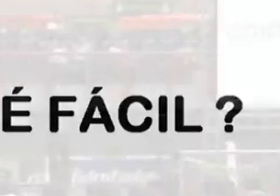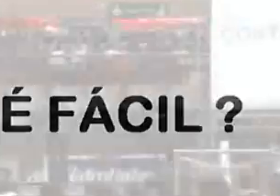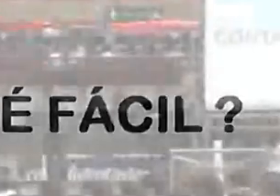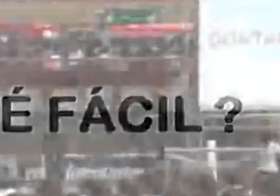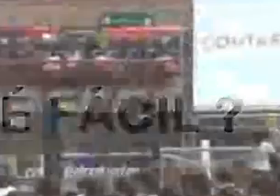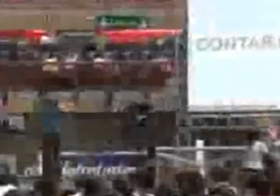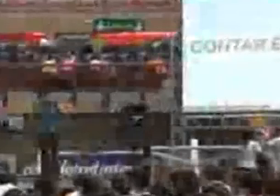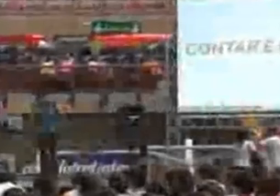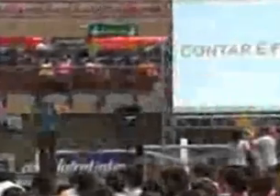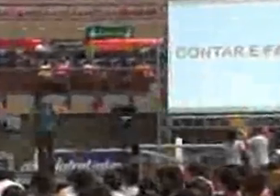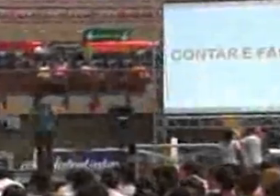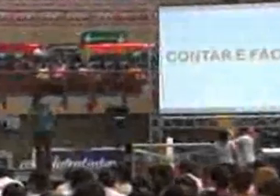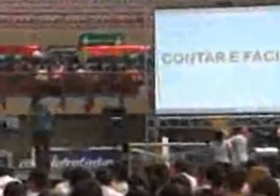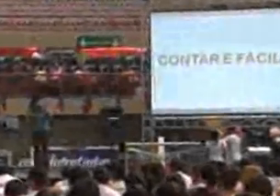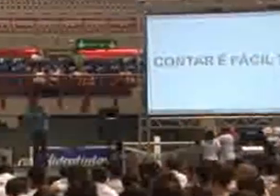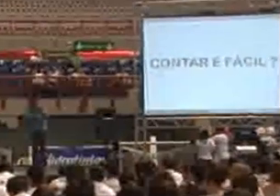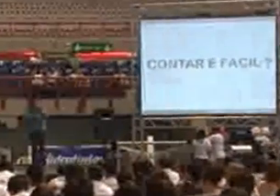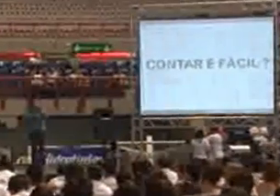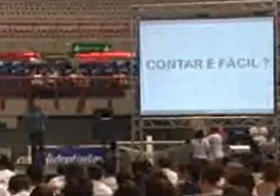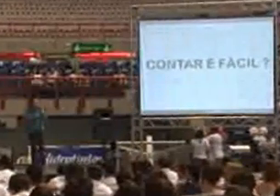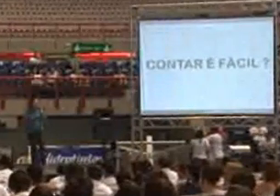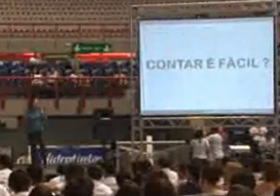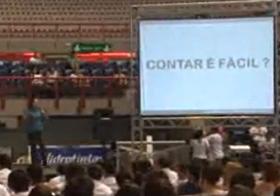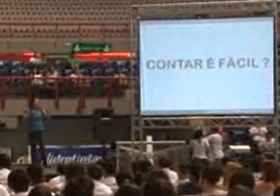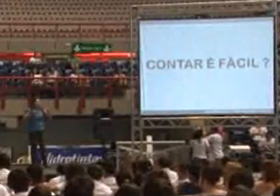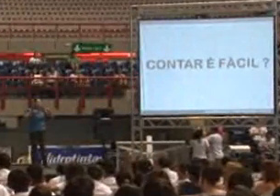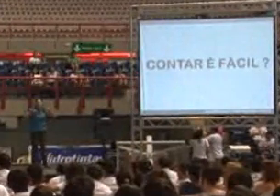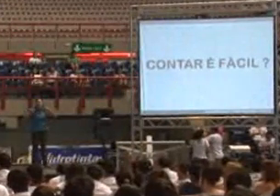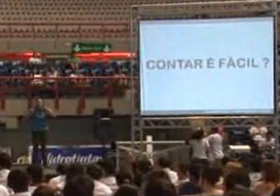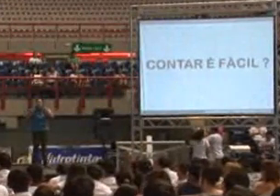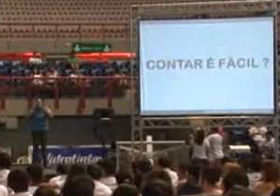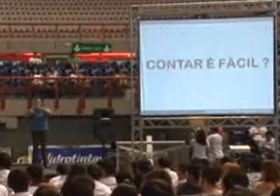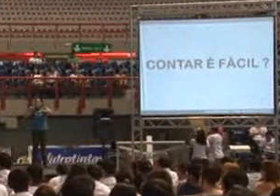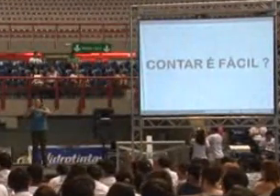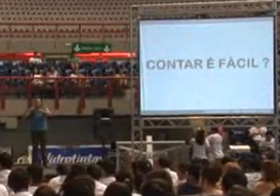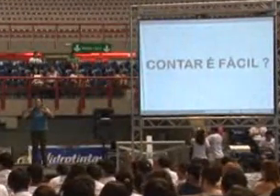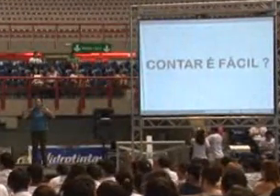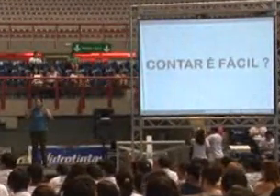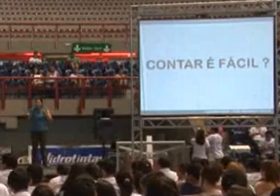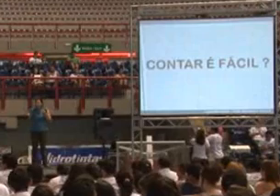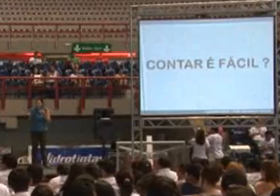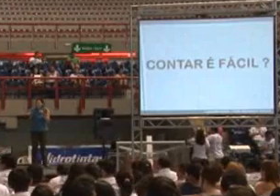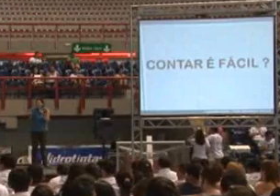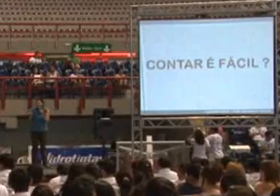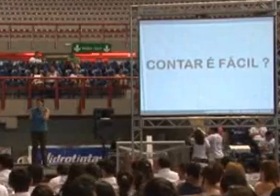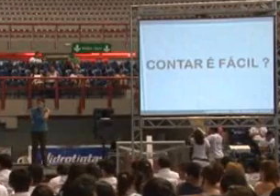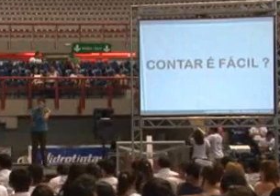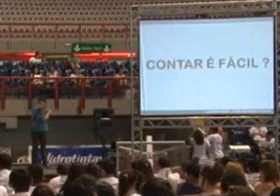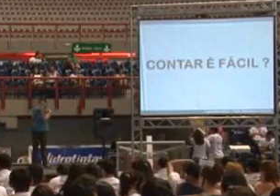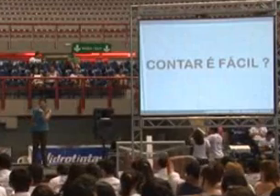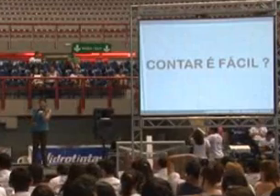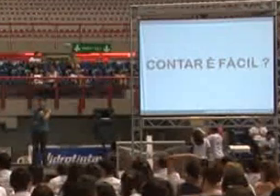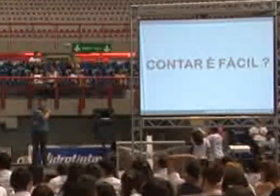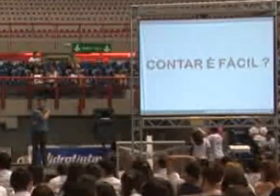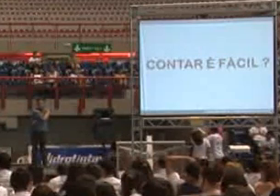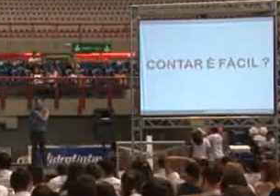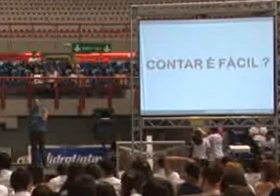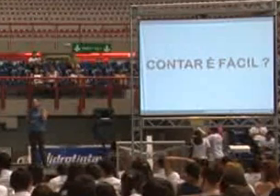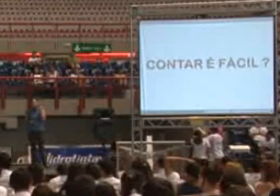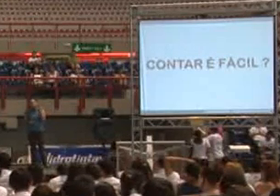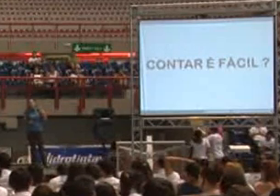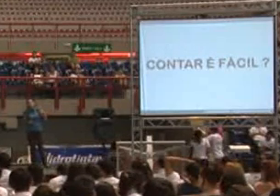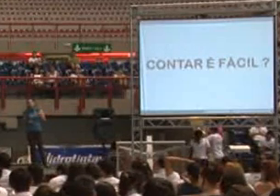fácil? Eu quero contar uma quantidade de objetos. Será que é fácil contar essa quantidade de objetos?